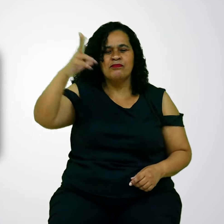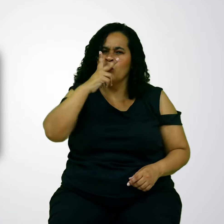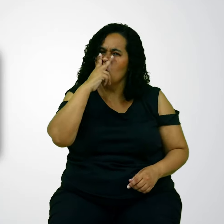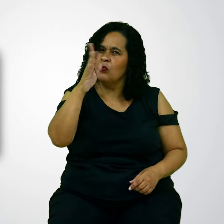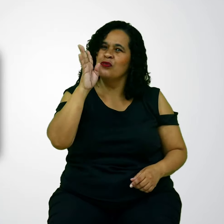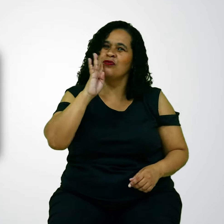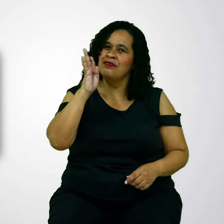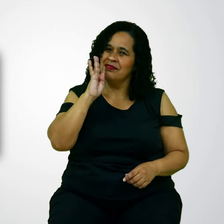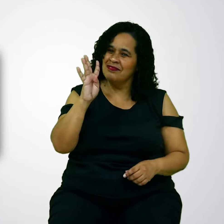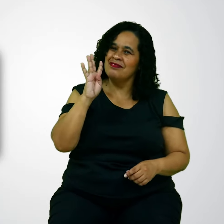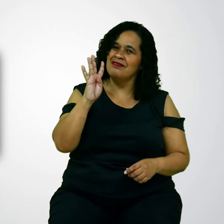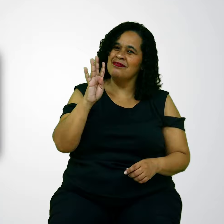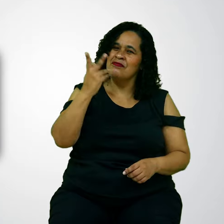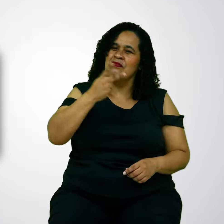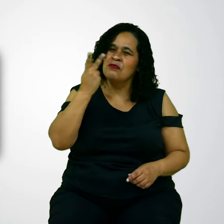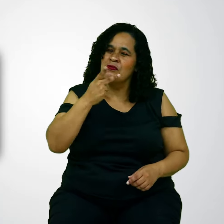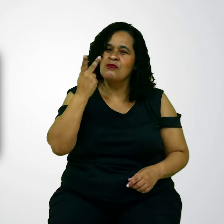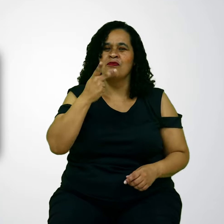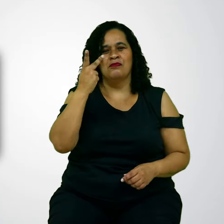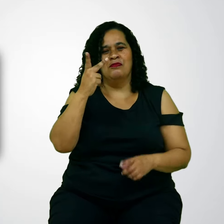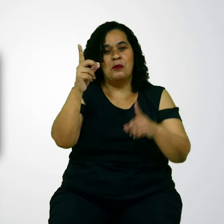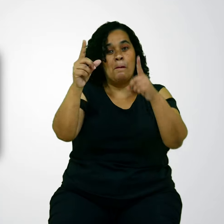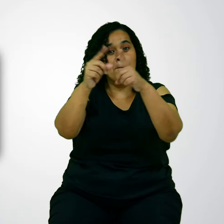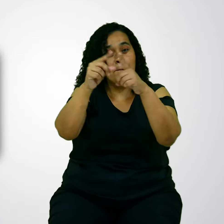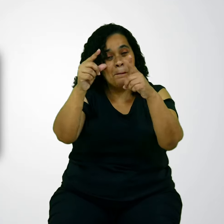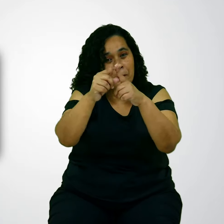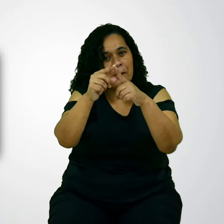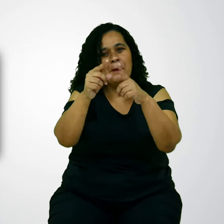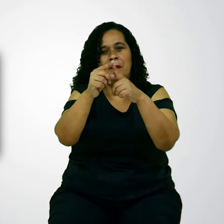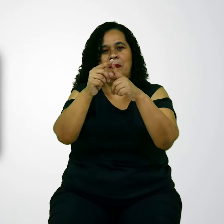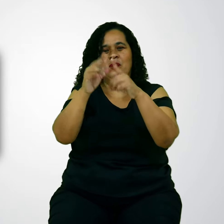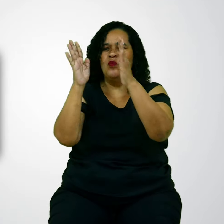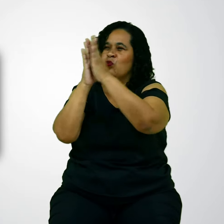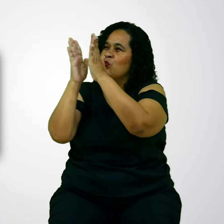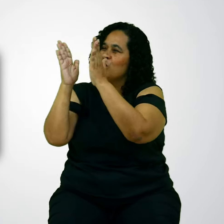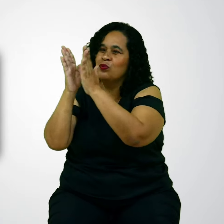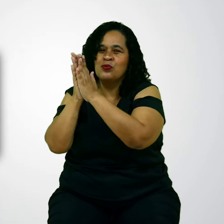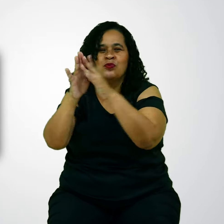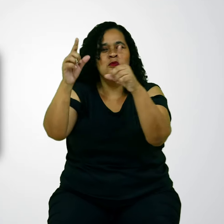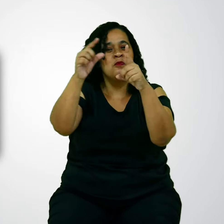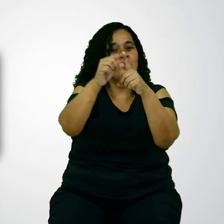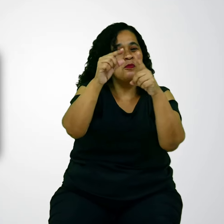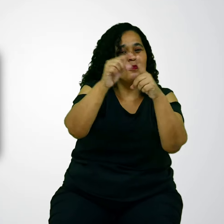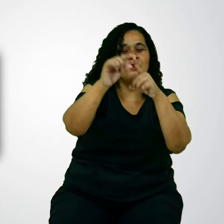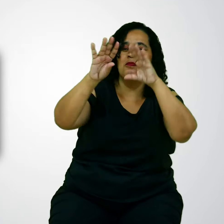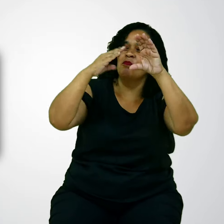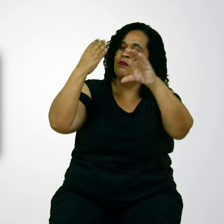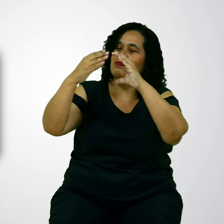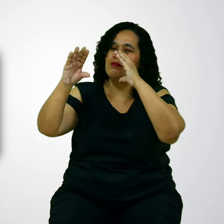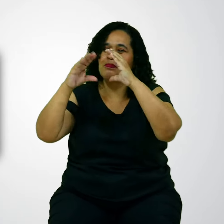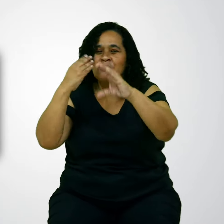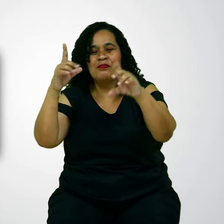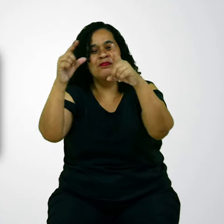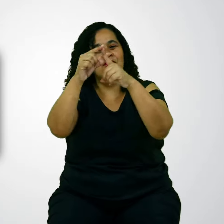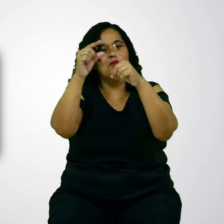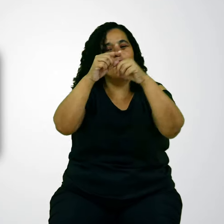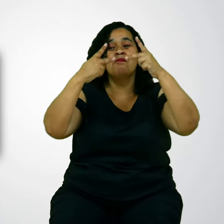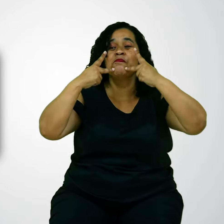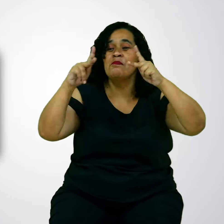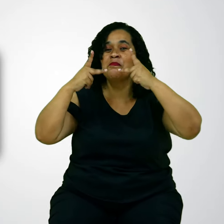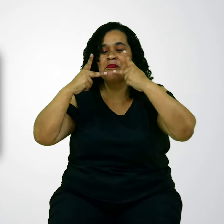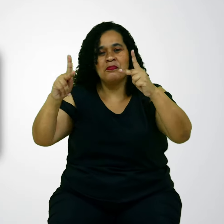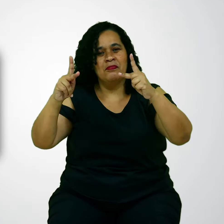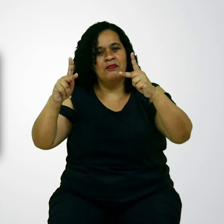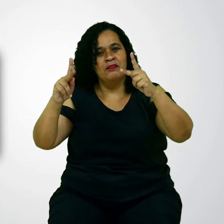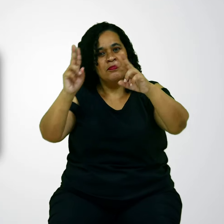palavra orada, a palavra testemunhada, a palavra pregada. Então, a gente canta a palavra. Você pode